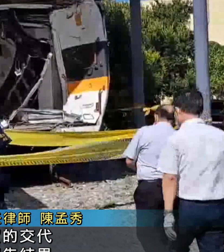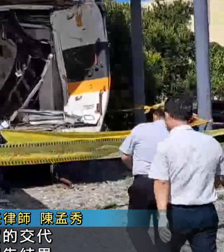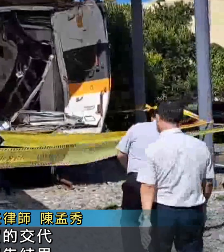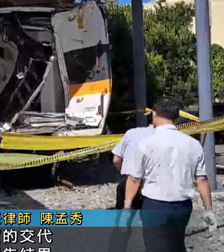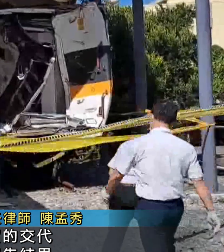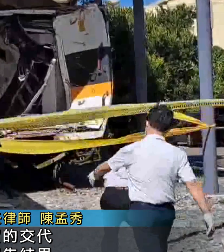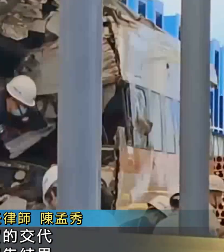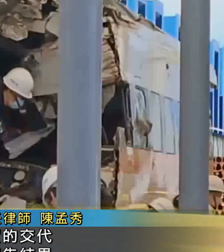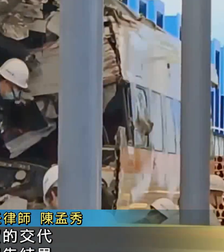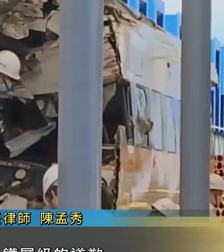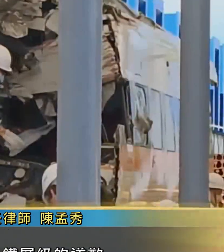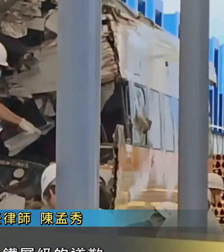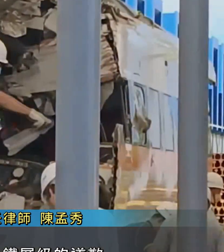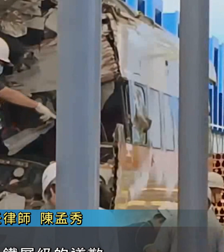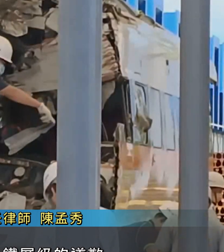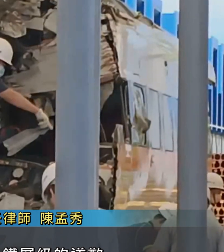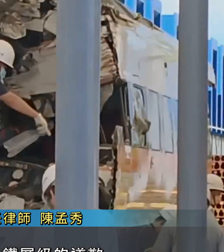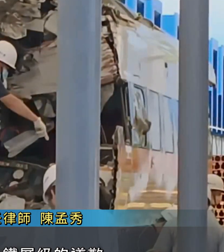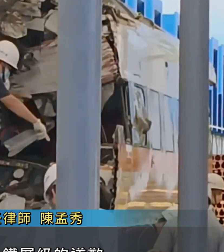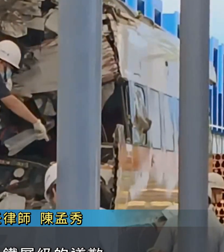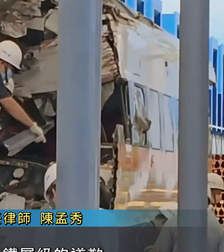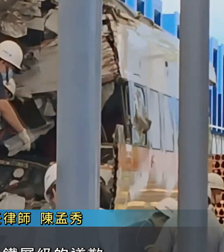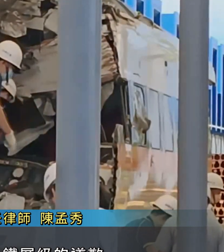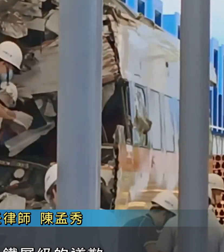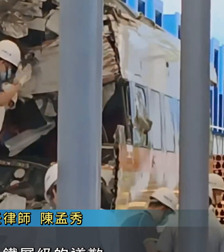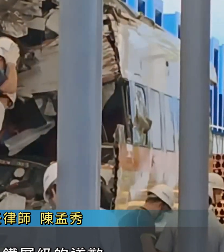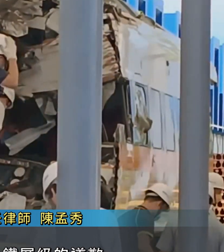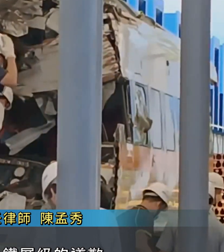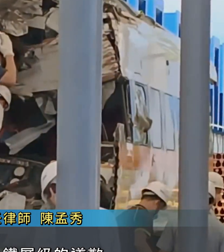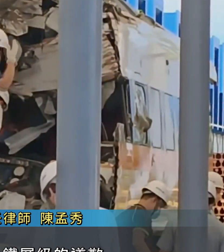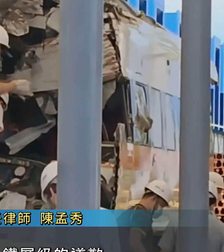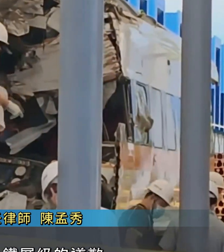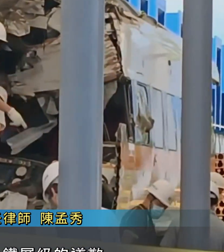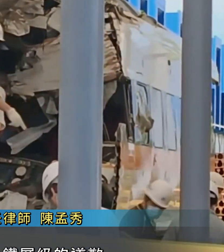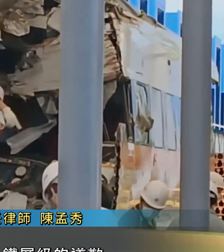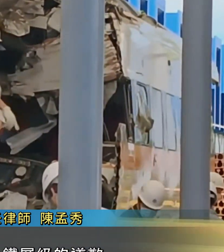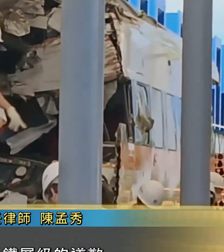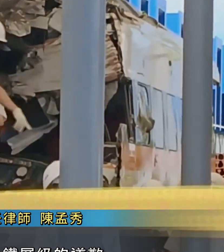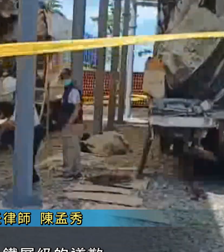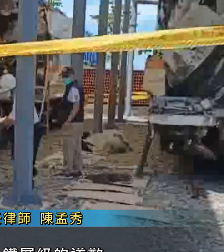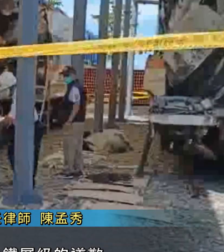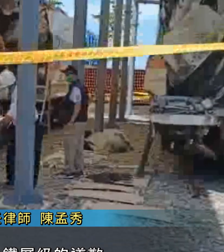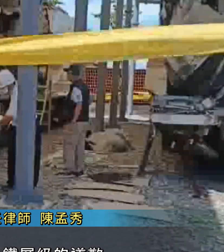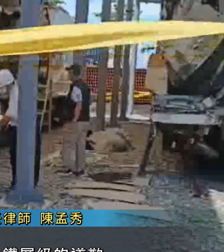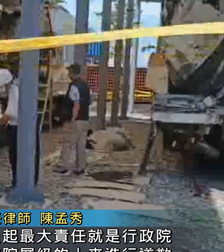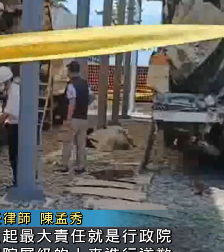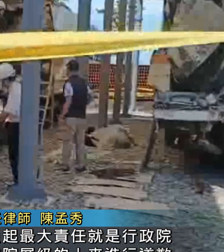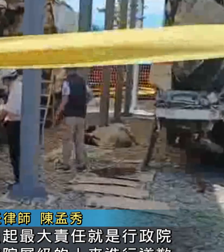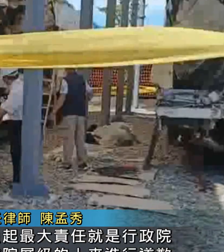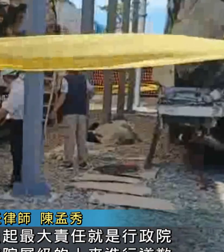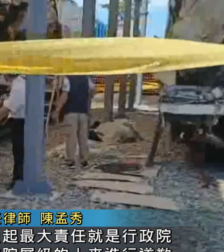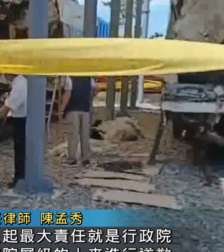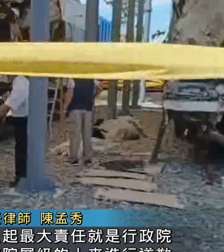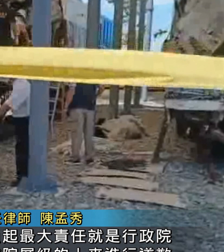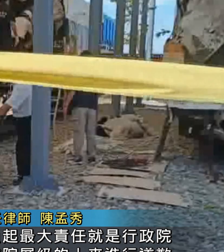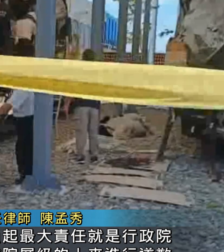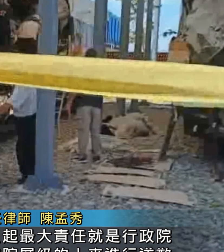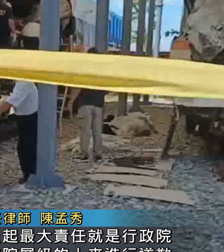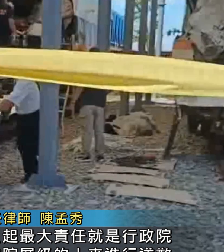果，家属要的是真相，这绝对不是一个台铁层级的道歉。我们认为应该负起这个最大的责任就是行政